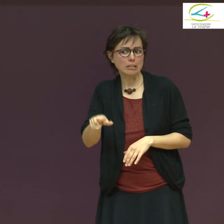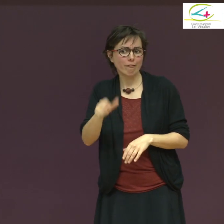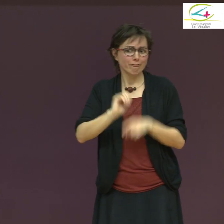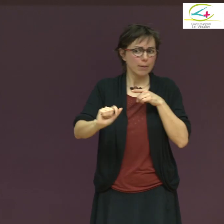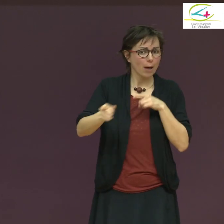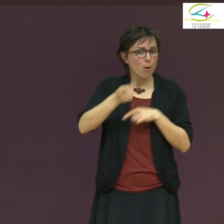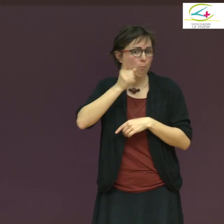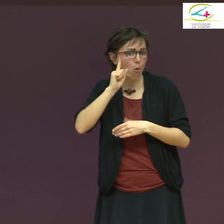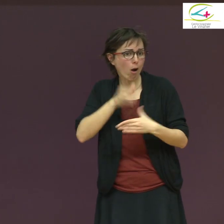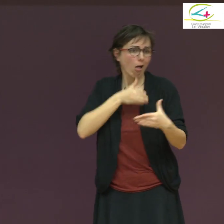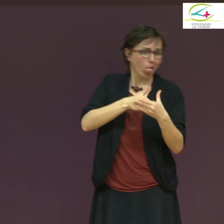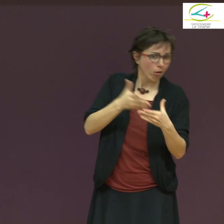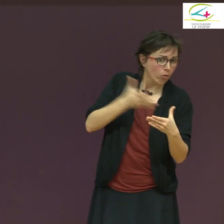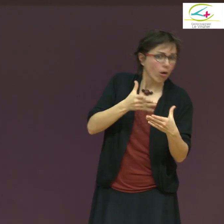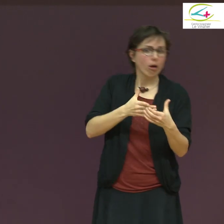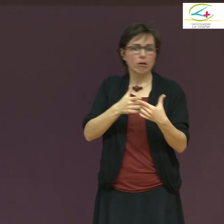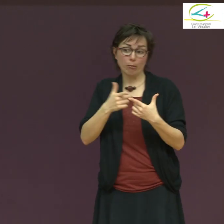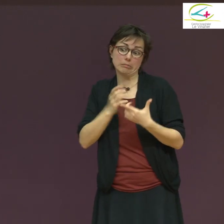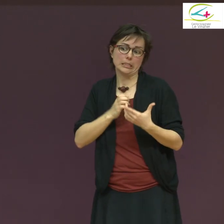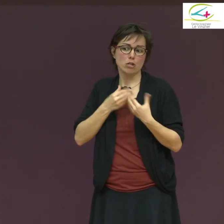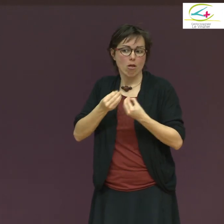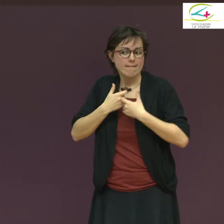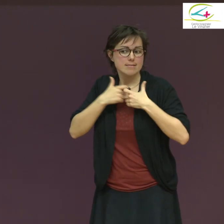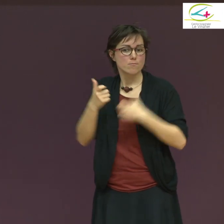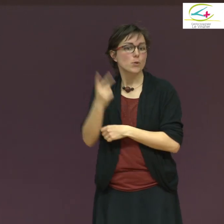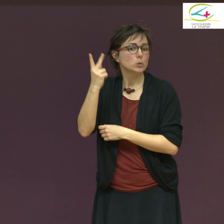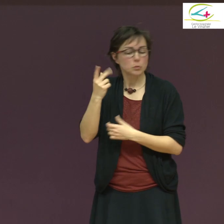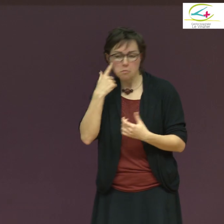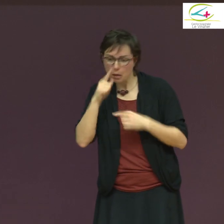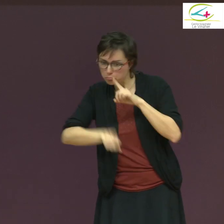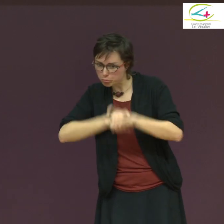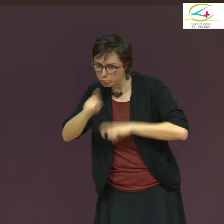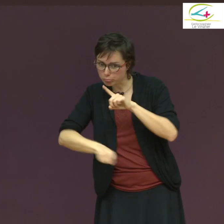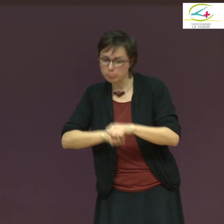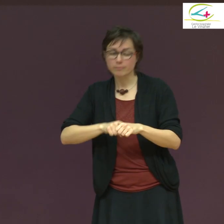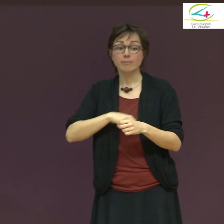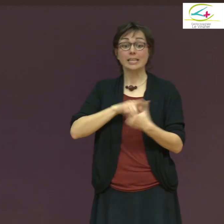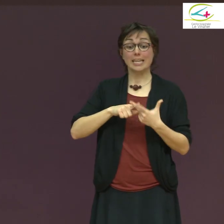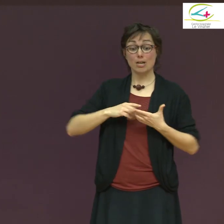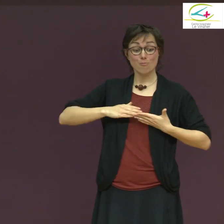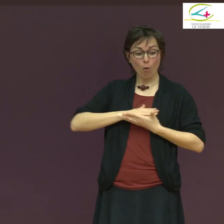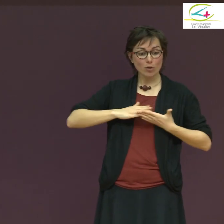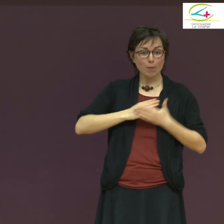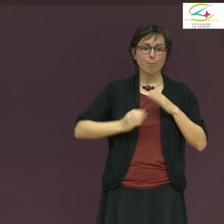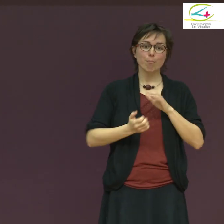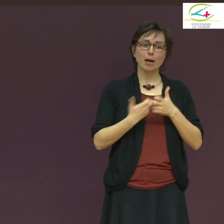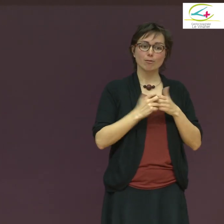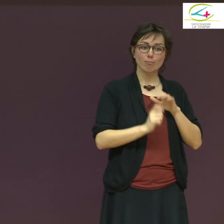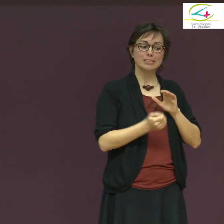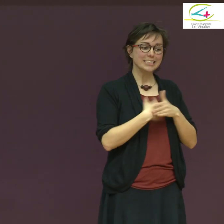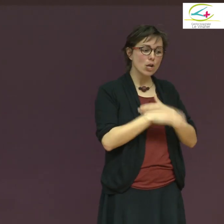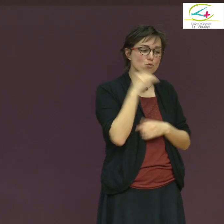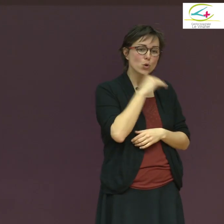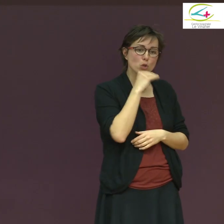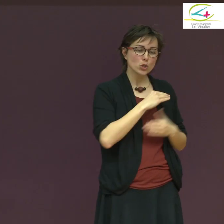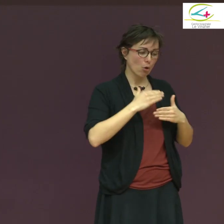les gens, hein, les faciliter les soins, l'accès aux soins s'il y a besoin. Mais surtout, on va voir si le projet qu'on avait, par exemple, établi aux urgences